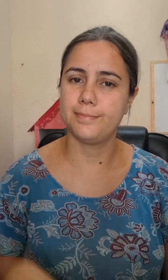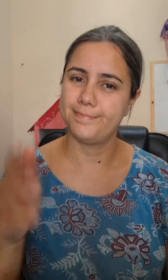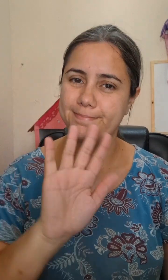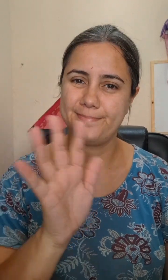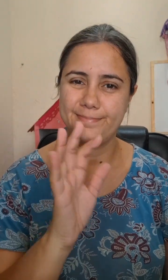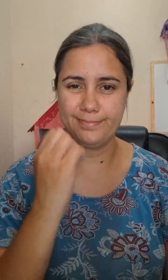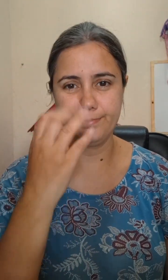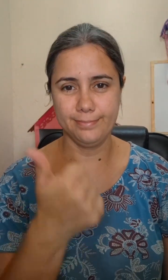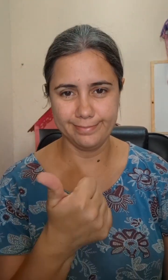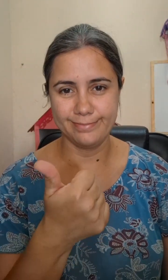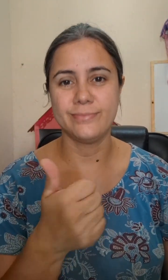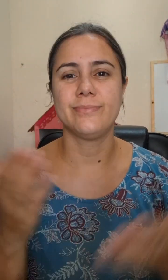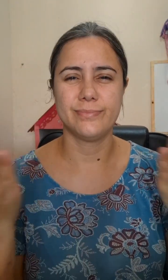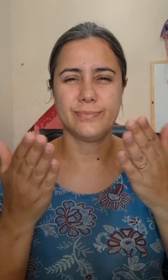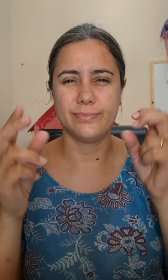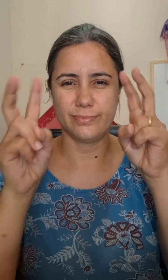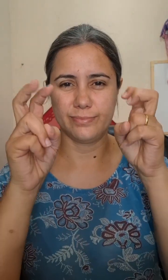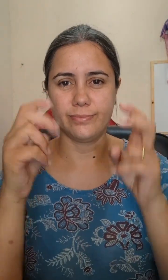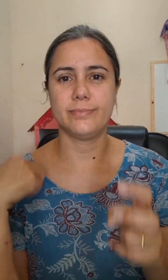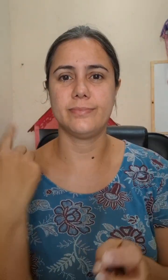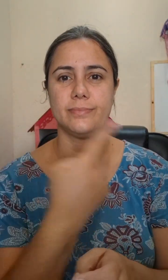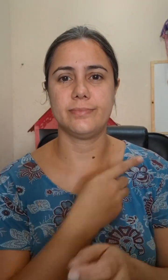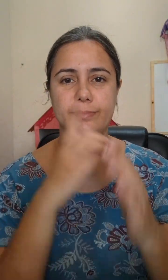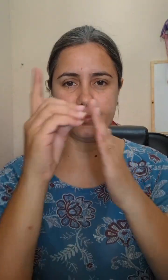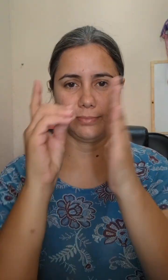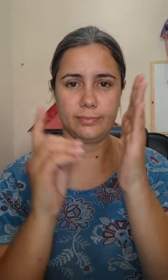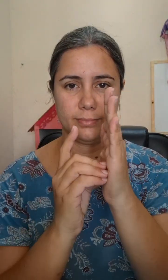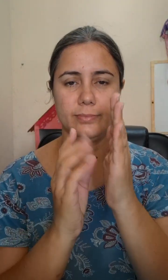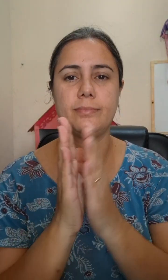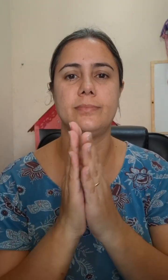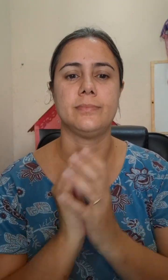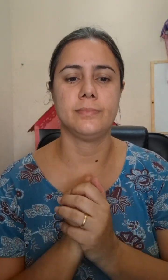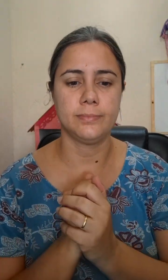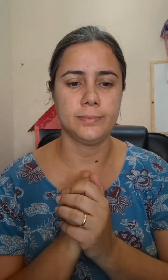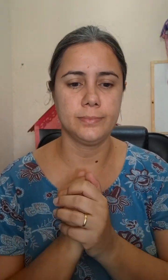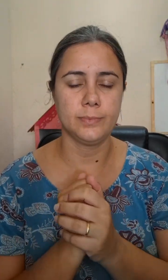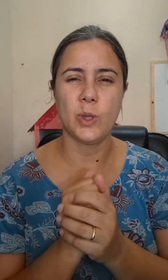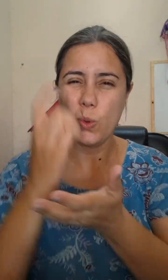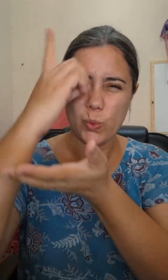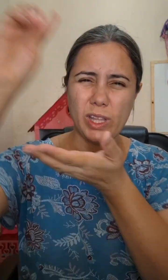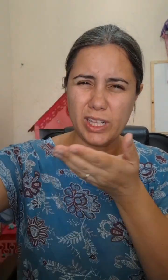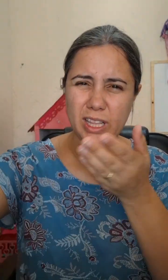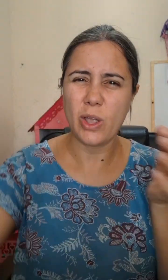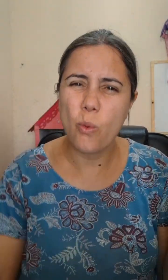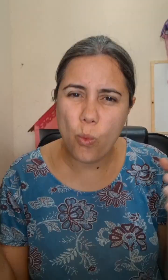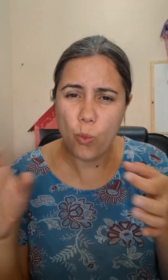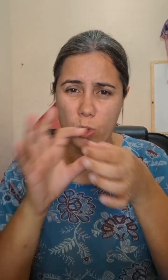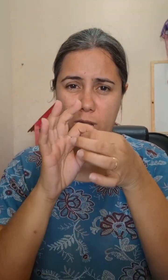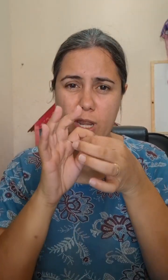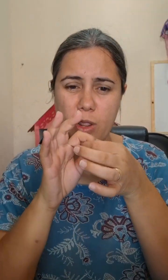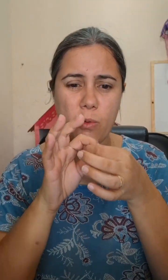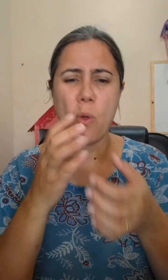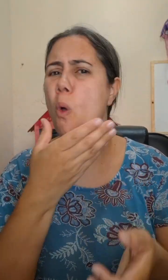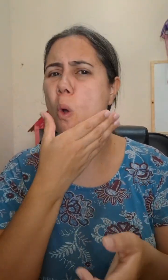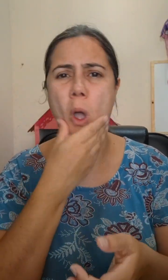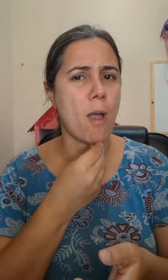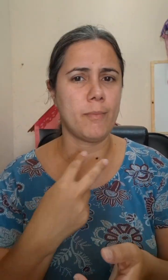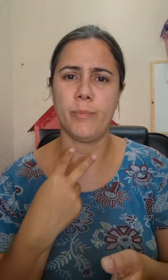Oi, tudo bem? Hoje o tema do nosso devocional é o que Deus ajuntou, o homem não